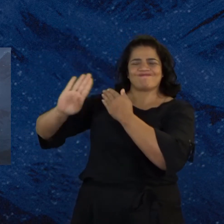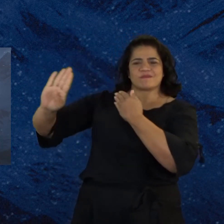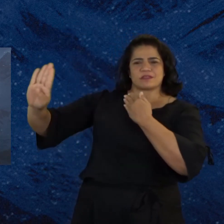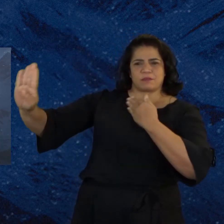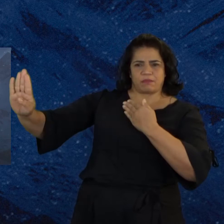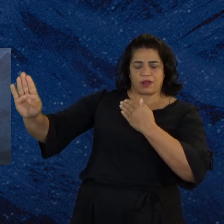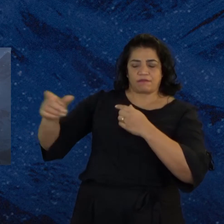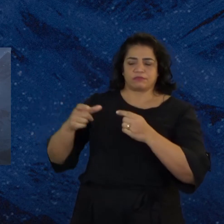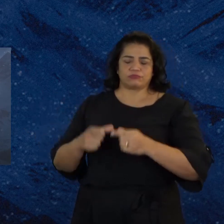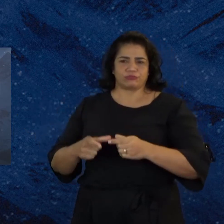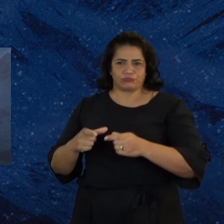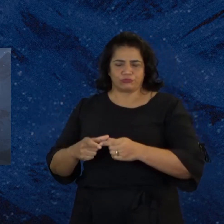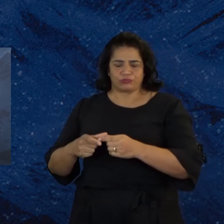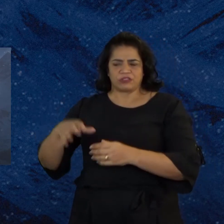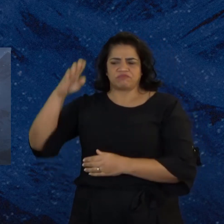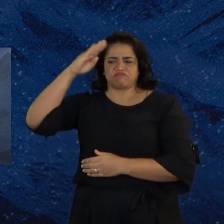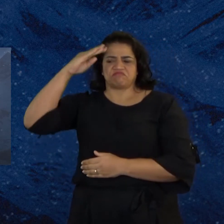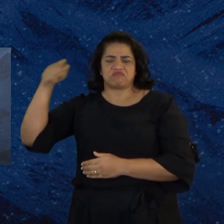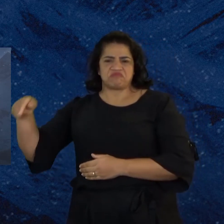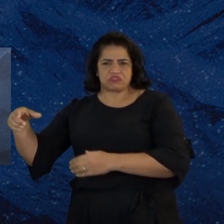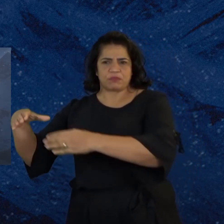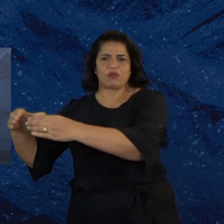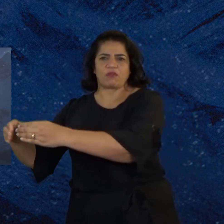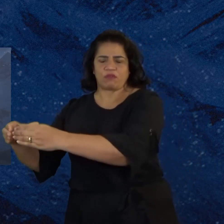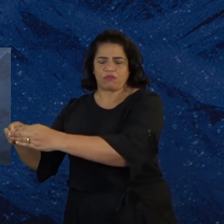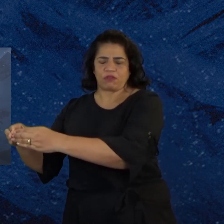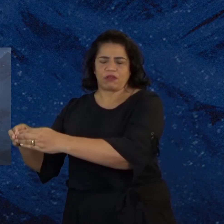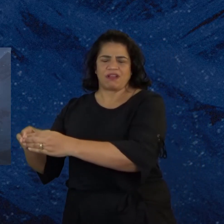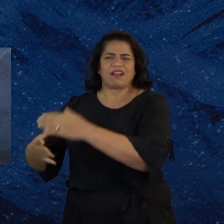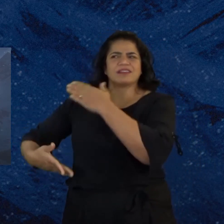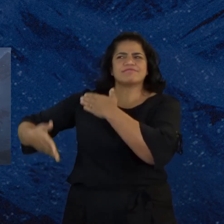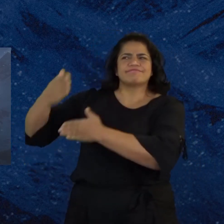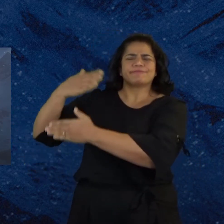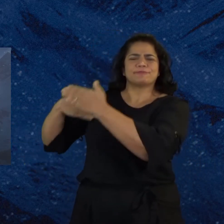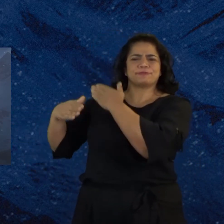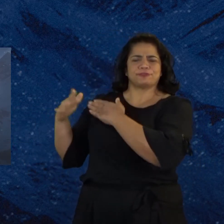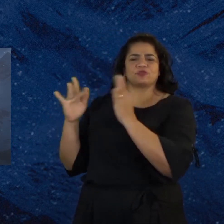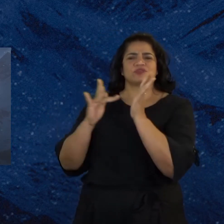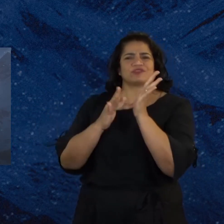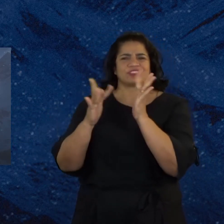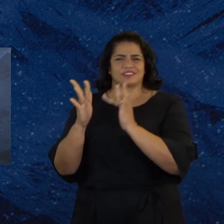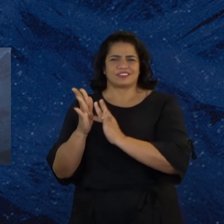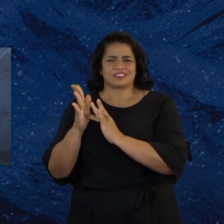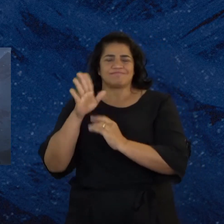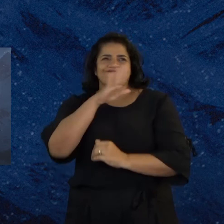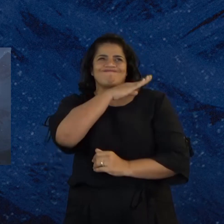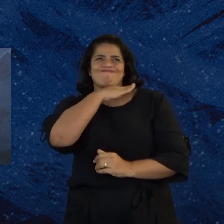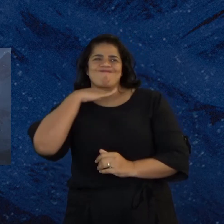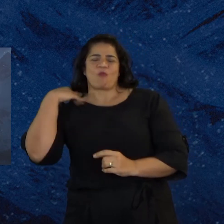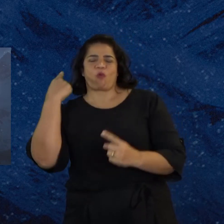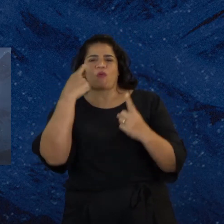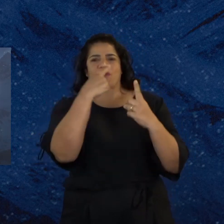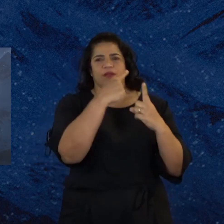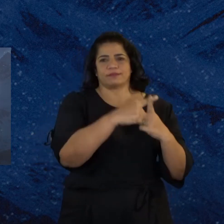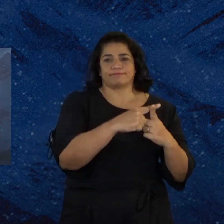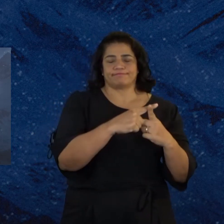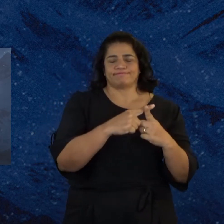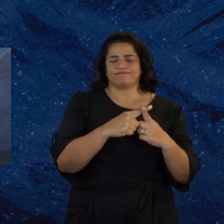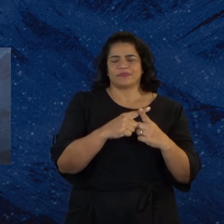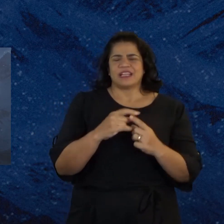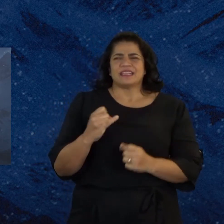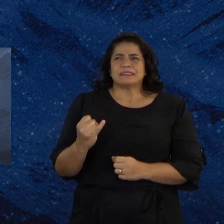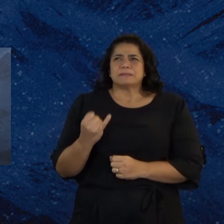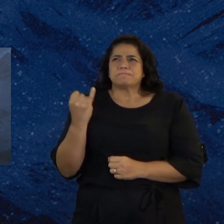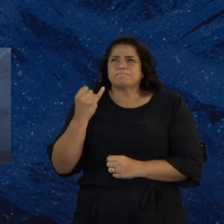versículo 51, que quando o Senhor Jesus morreu, muitas coisas aconteceram, mas uma coisa extraordinária aconteceu, é que o